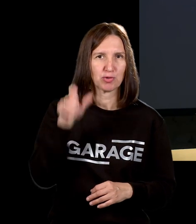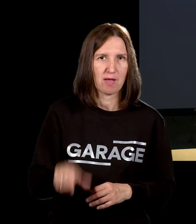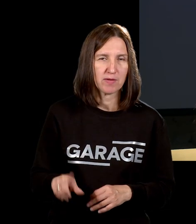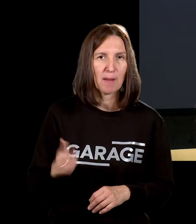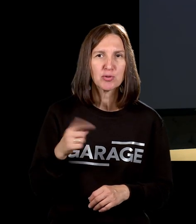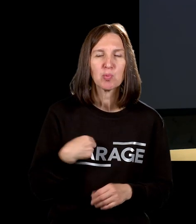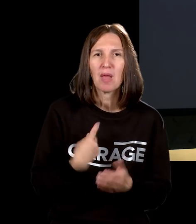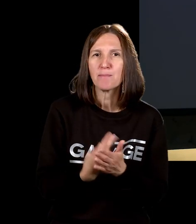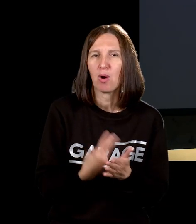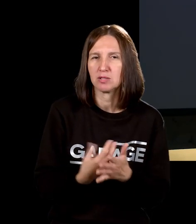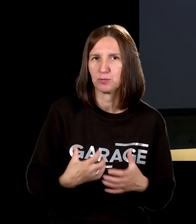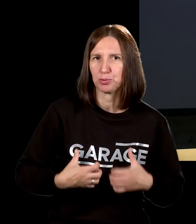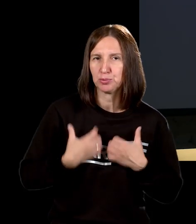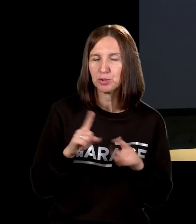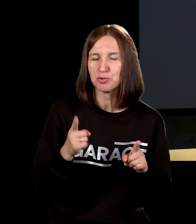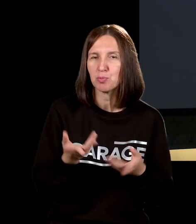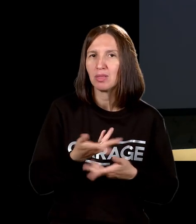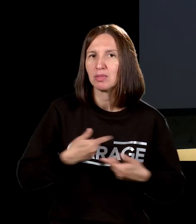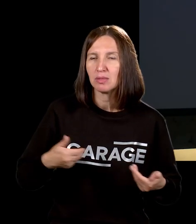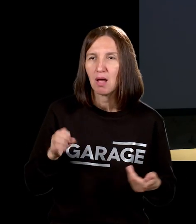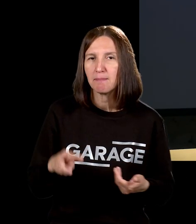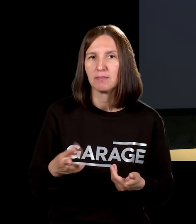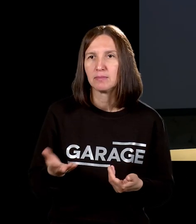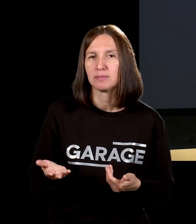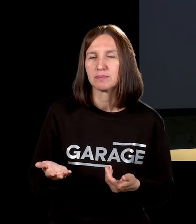нам показывают ужасы,